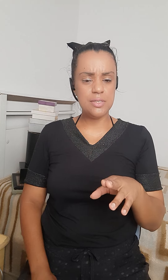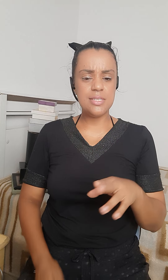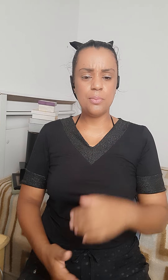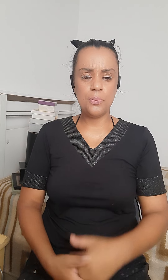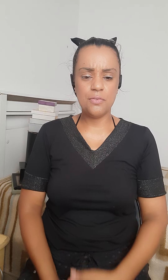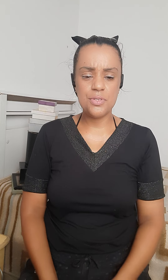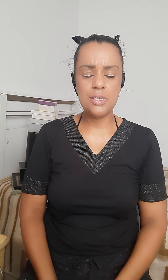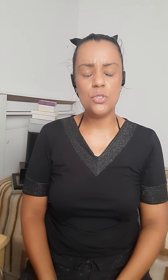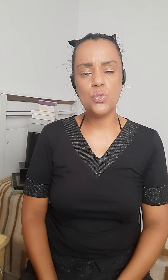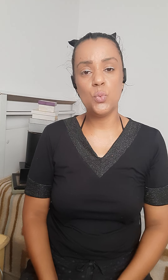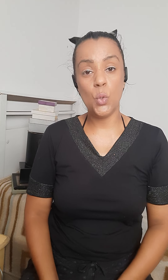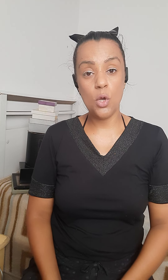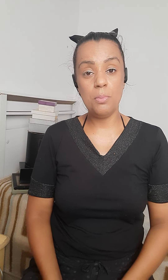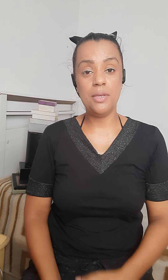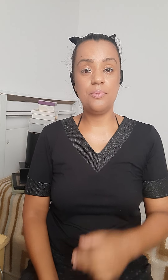exemplo para vocês do nome,